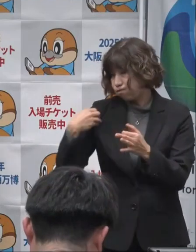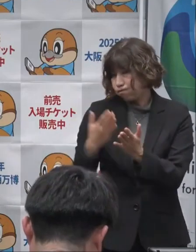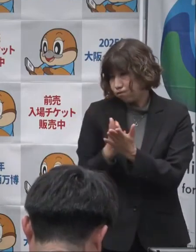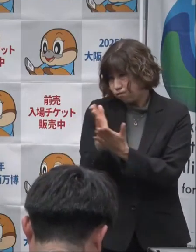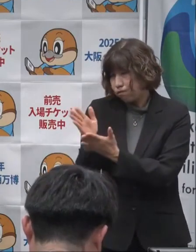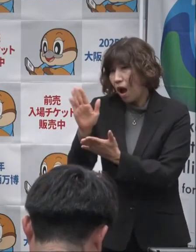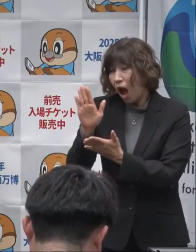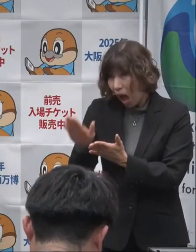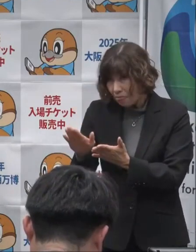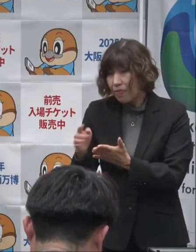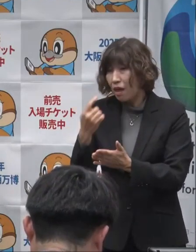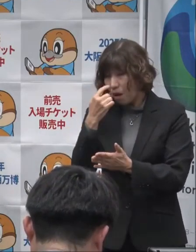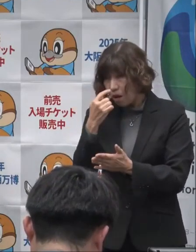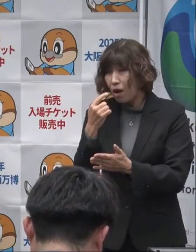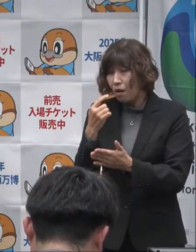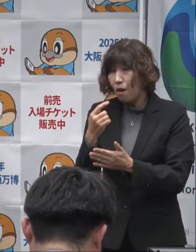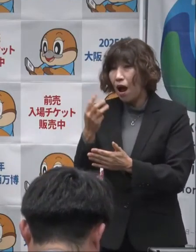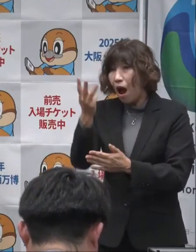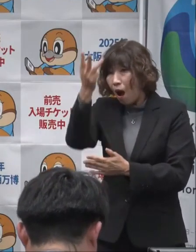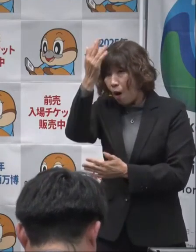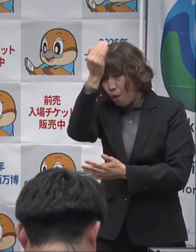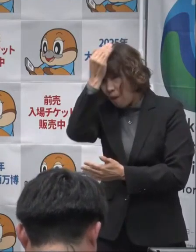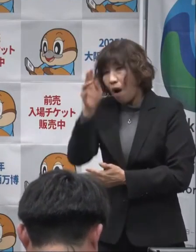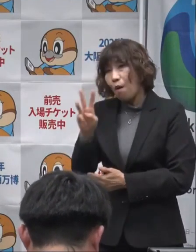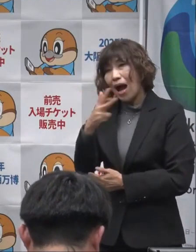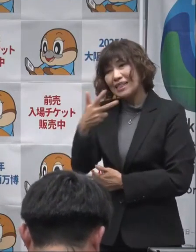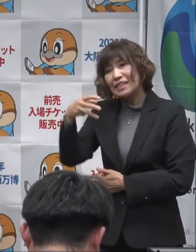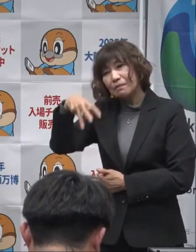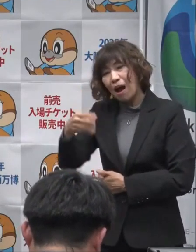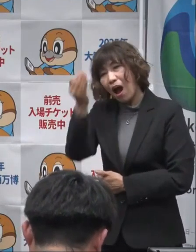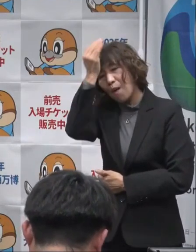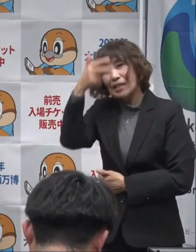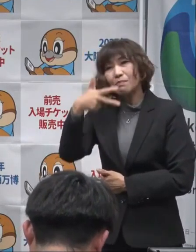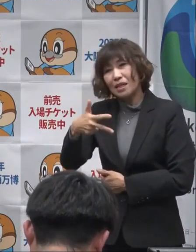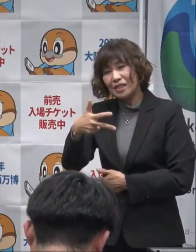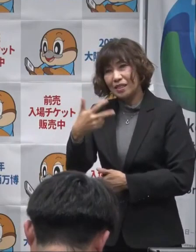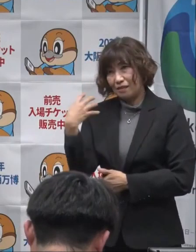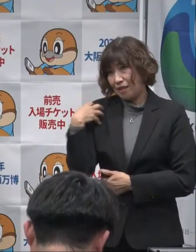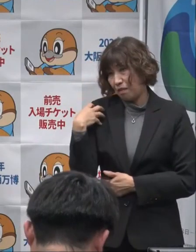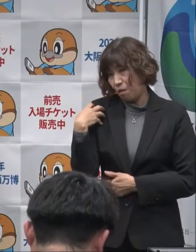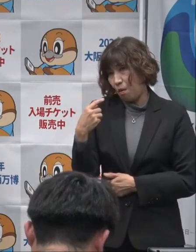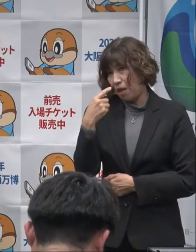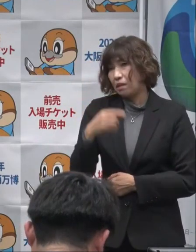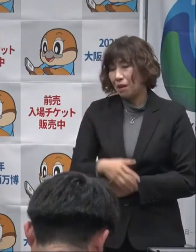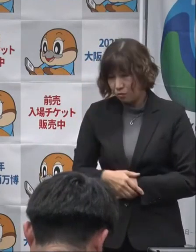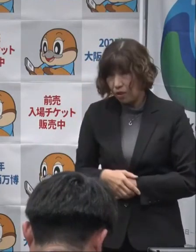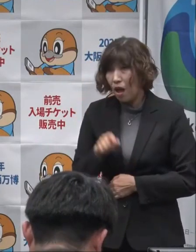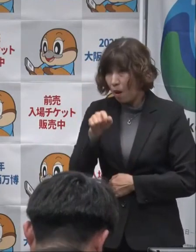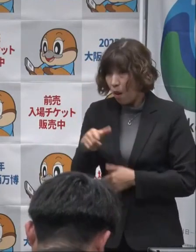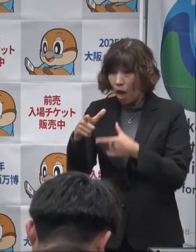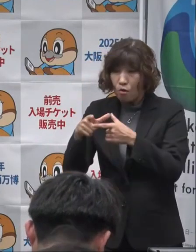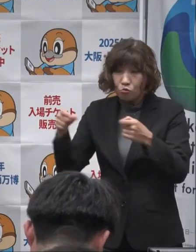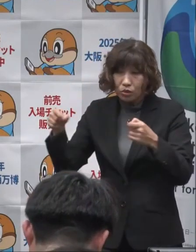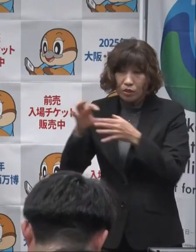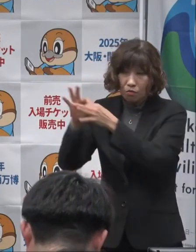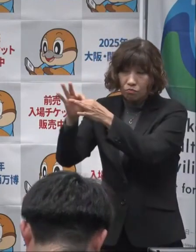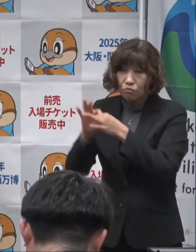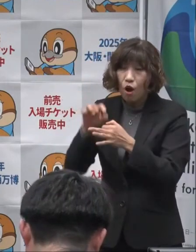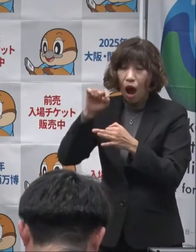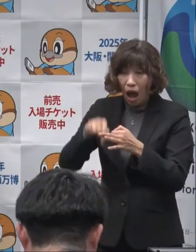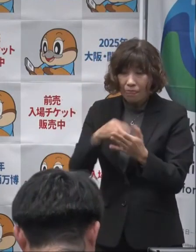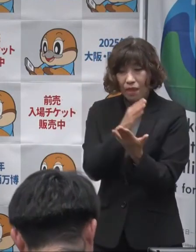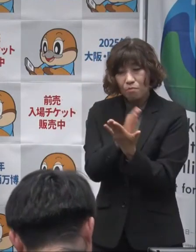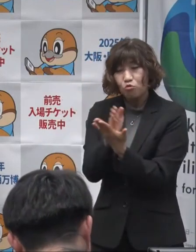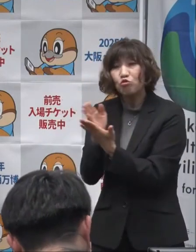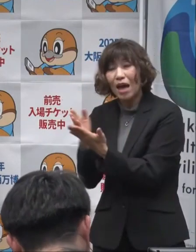対抗支援をしています。もちろんこれ以外にもですねさまざまな国からの要請に基づいて、カウンターパートで決